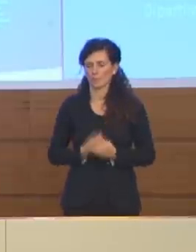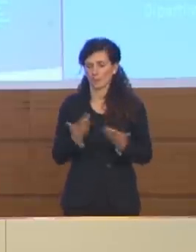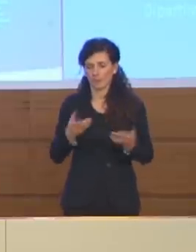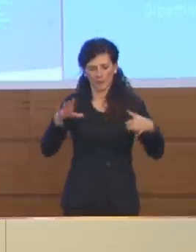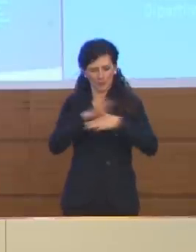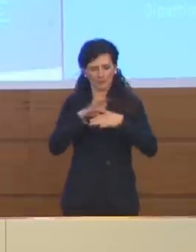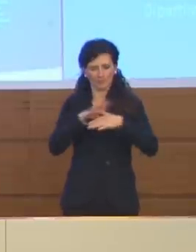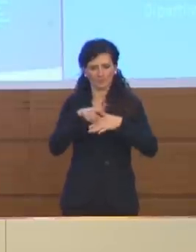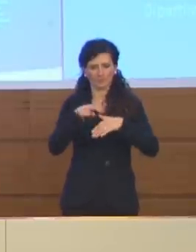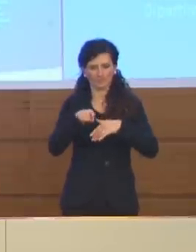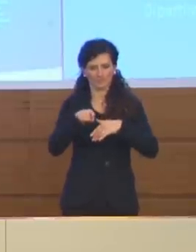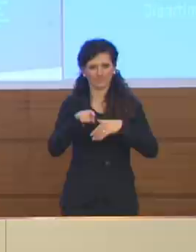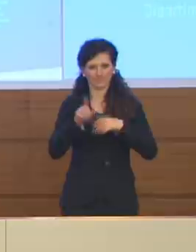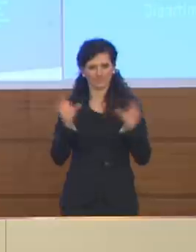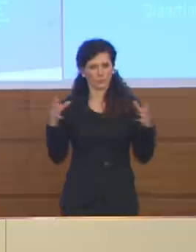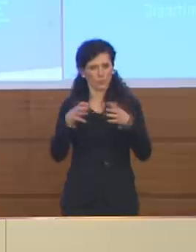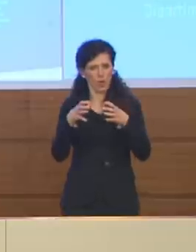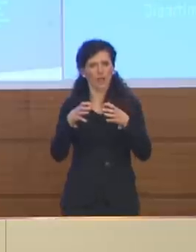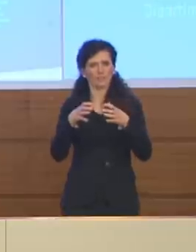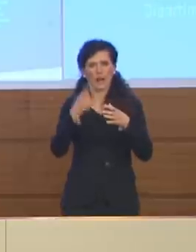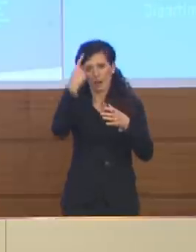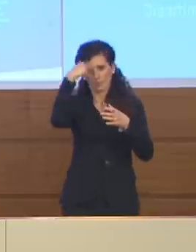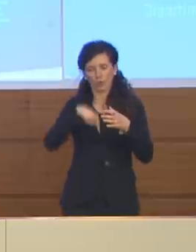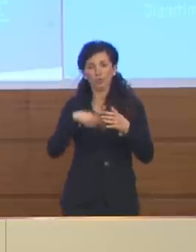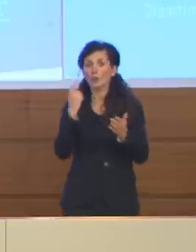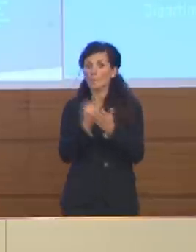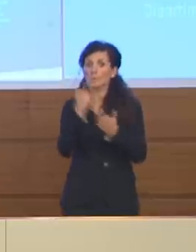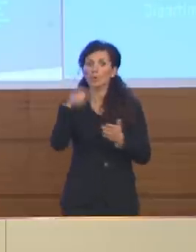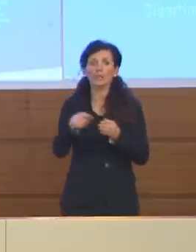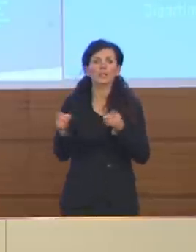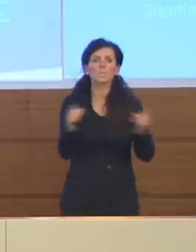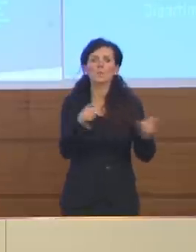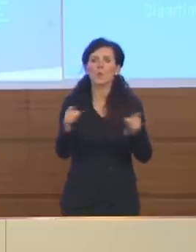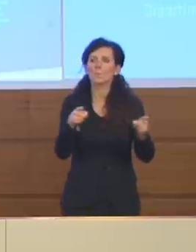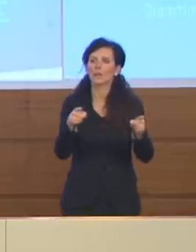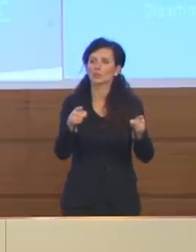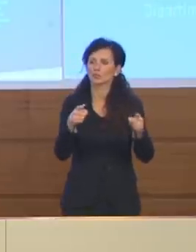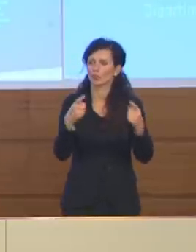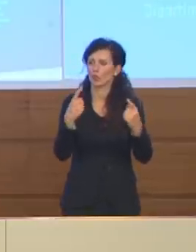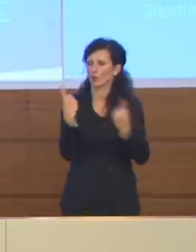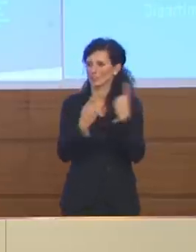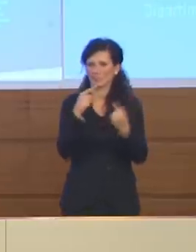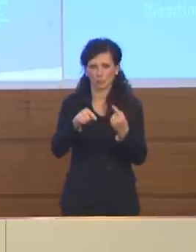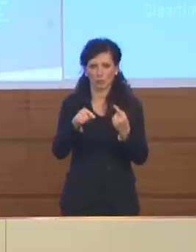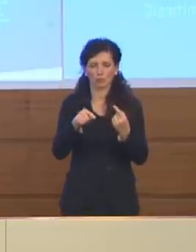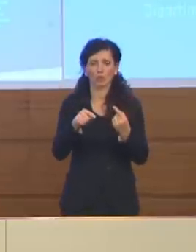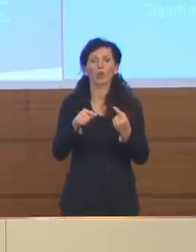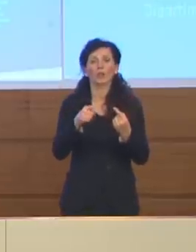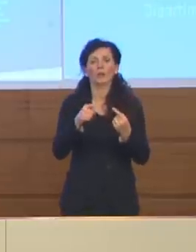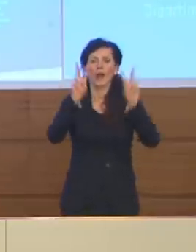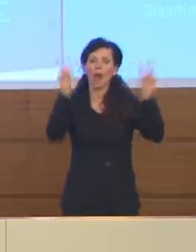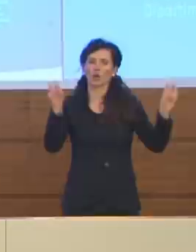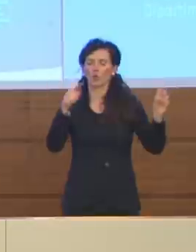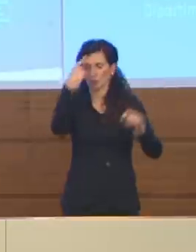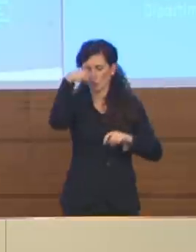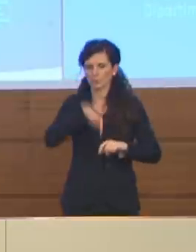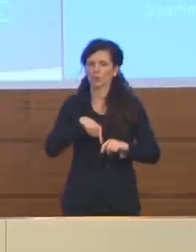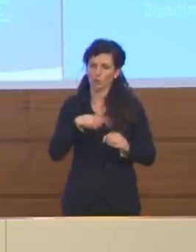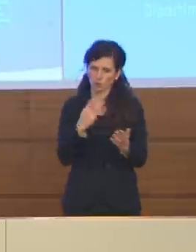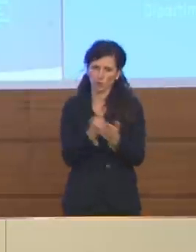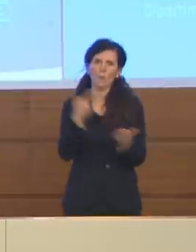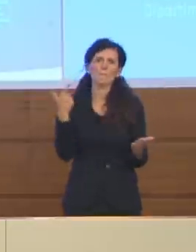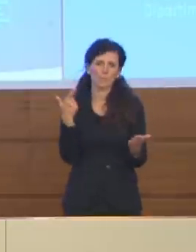un tema fondamentale poi all'interno del comitato tecnico scientifico lascio volentieri la parola